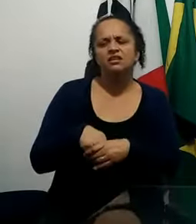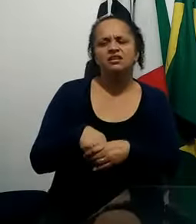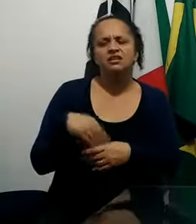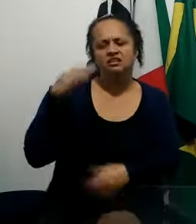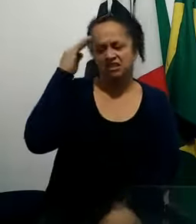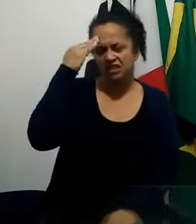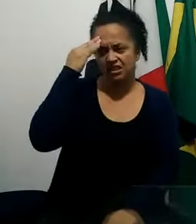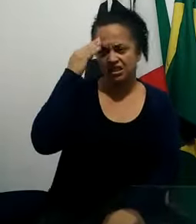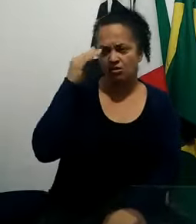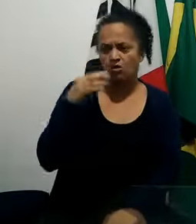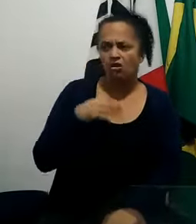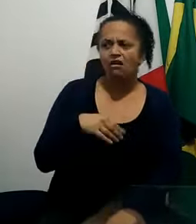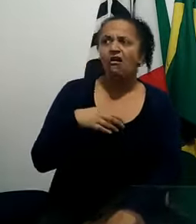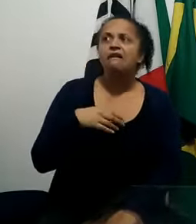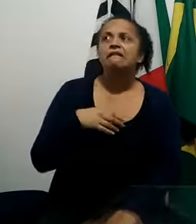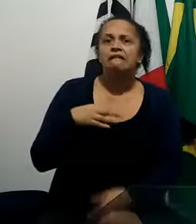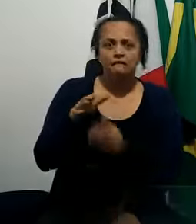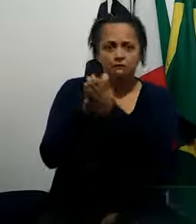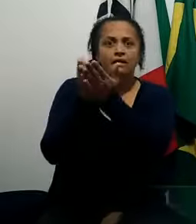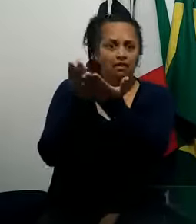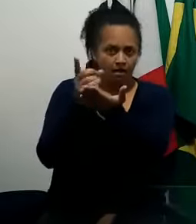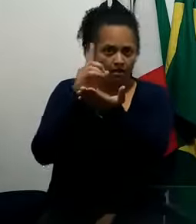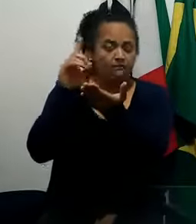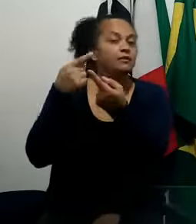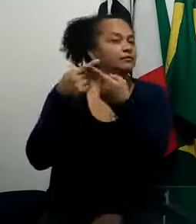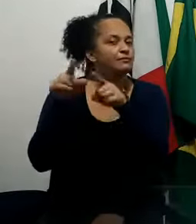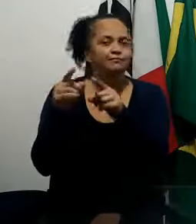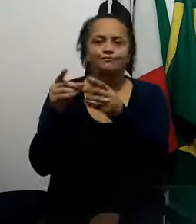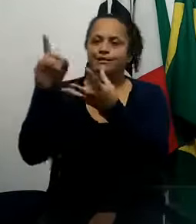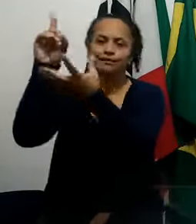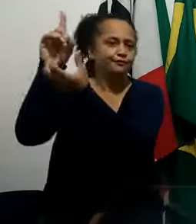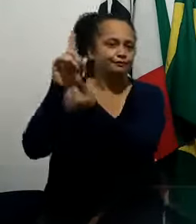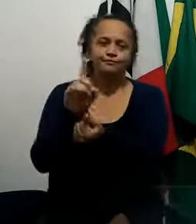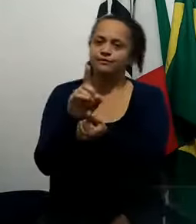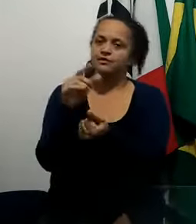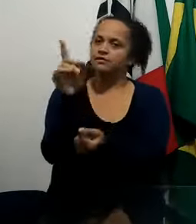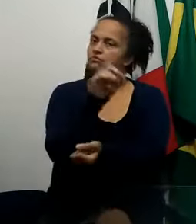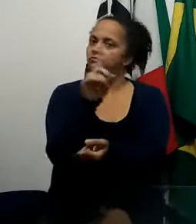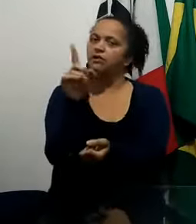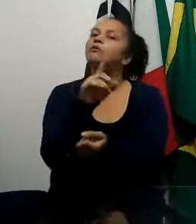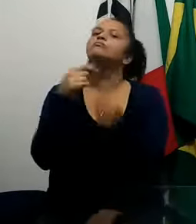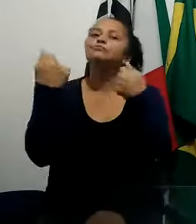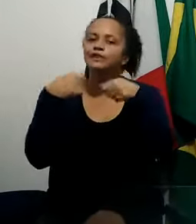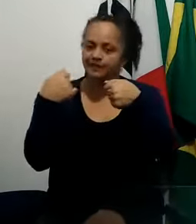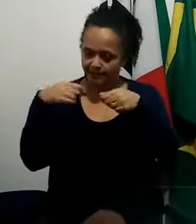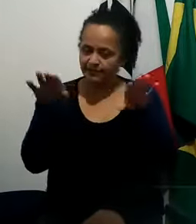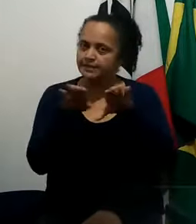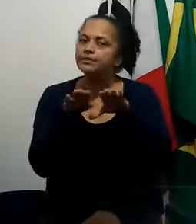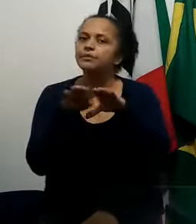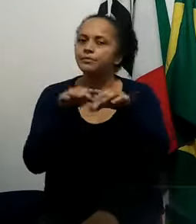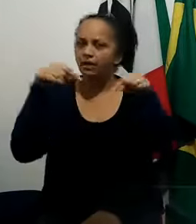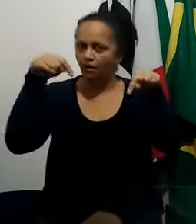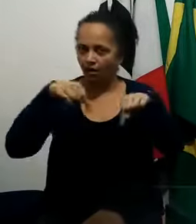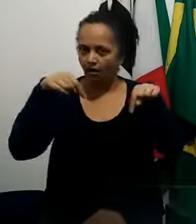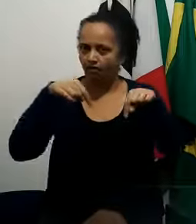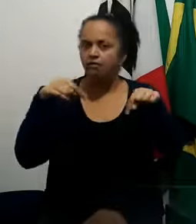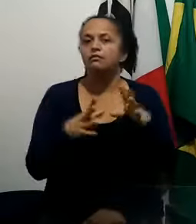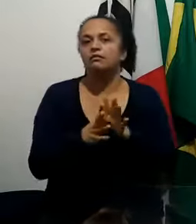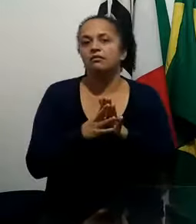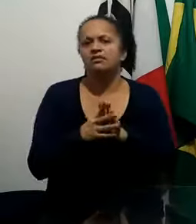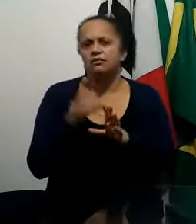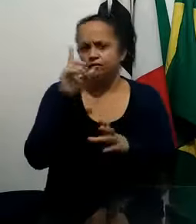que encarar a ira do Cordeiro, que são esses 7 anos de grande tribulação. Nesse